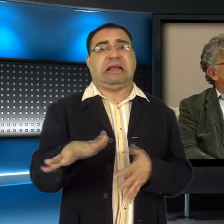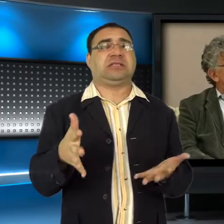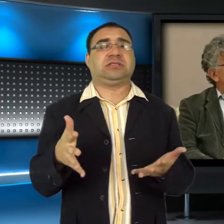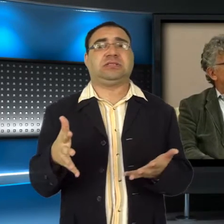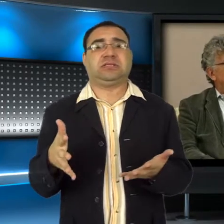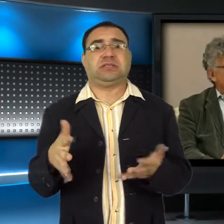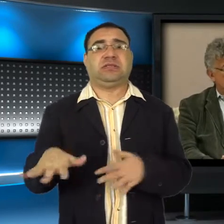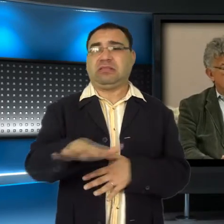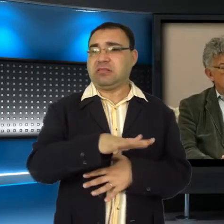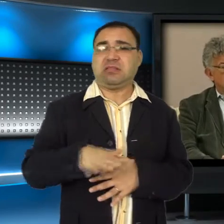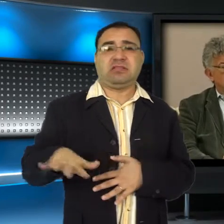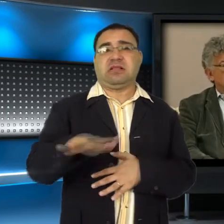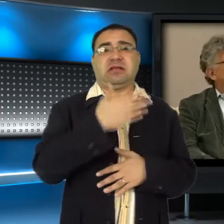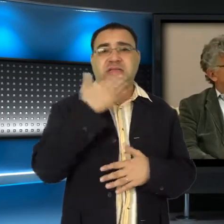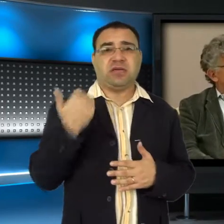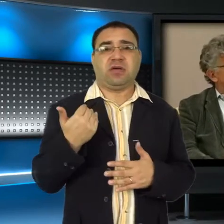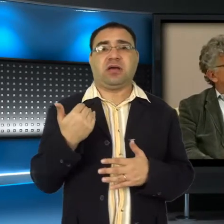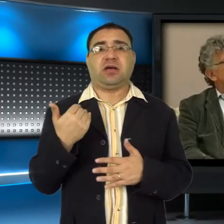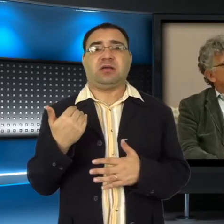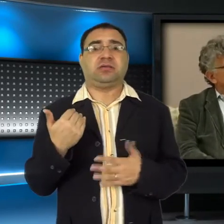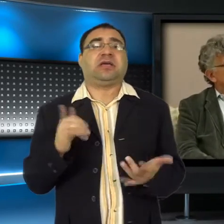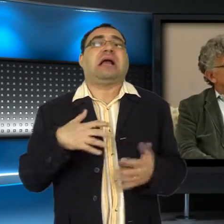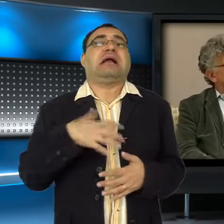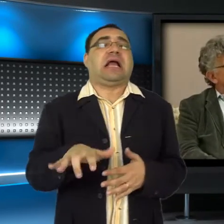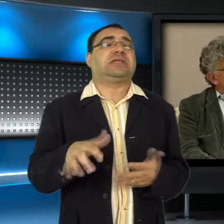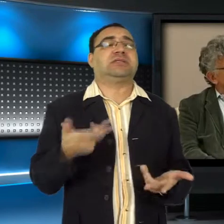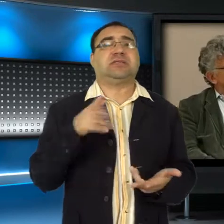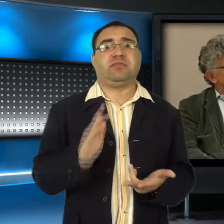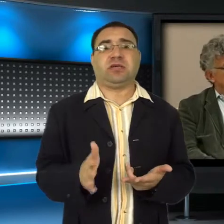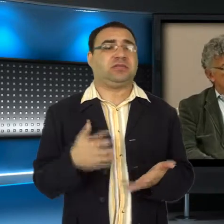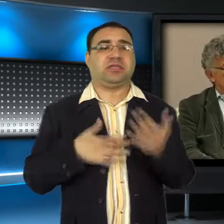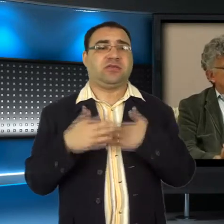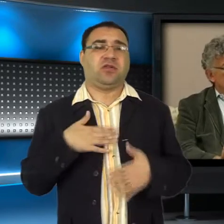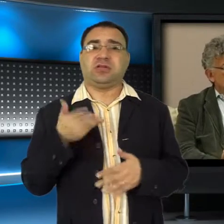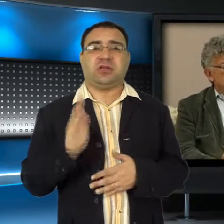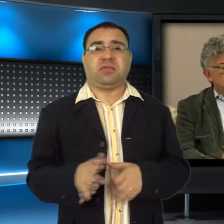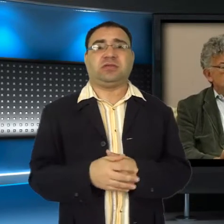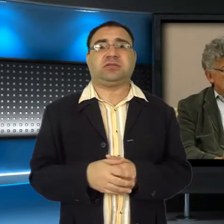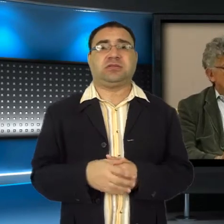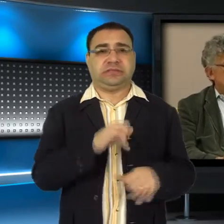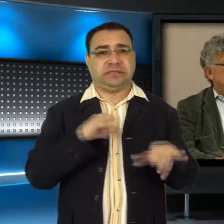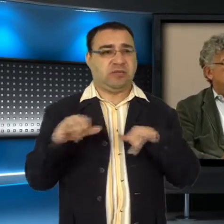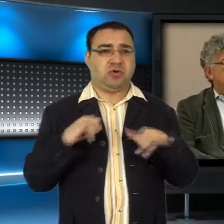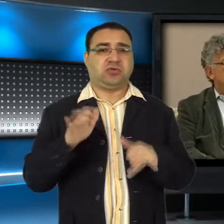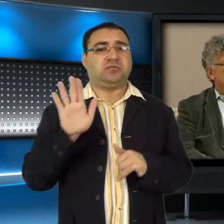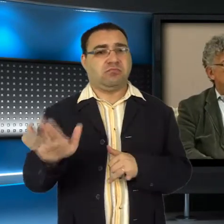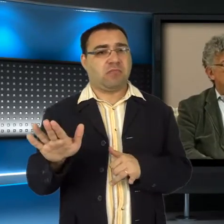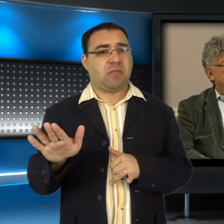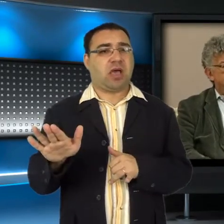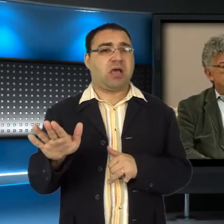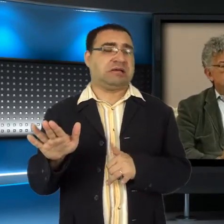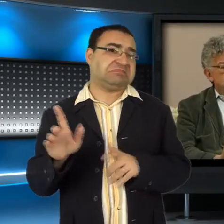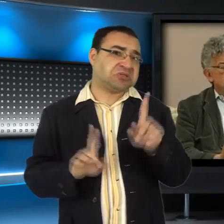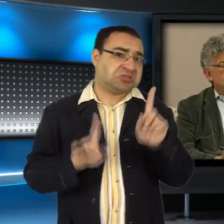jeżeli terenu do gry nie ma, to graczy nie będzie i gry nie będzie i zadowolenia nie będzie. Samorząd ma czasami takie